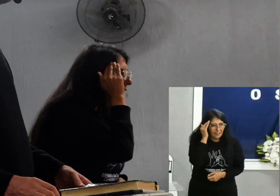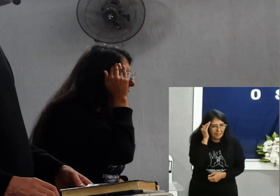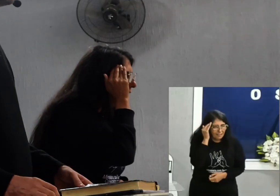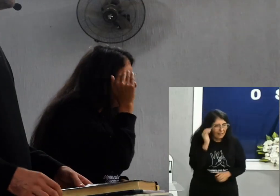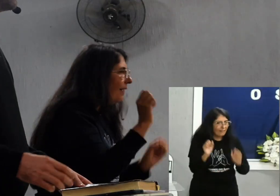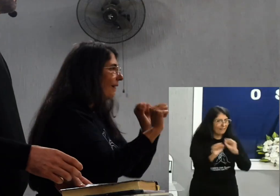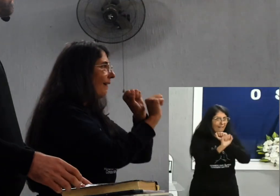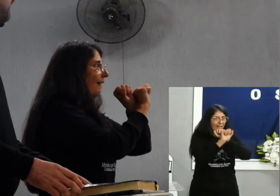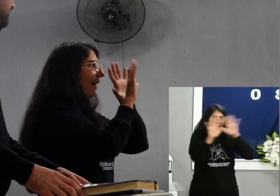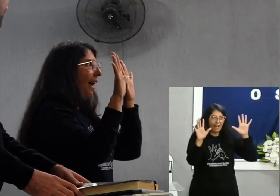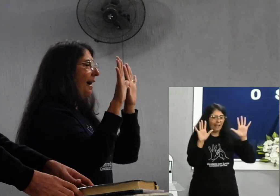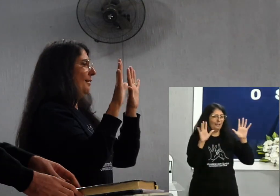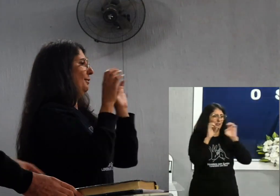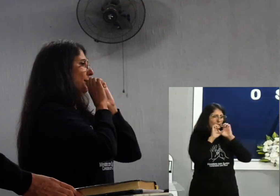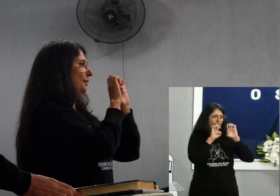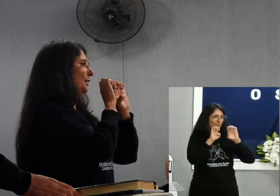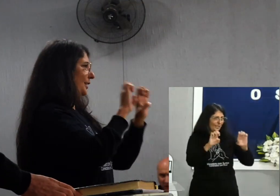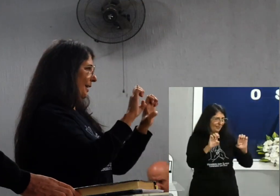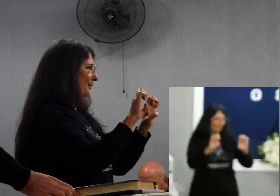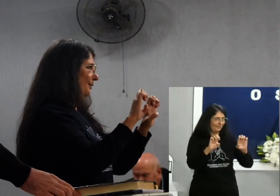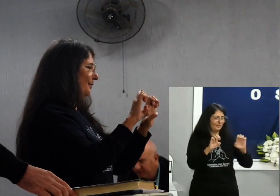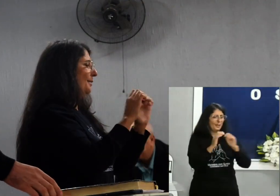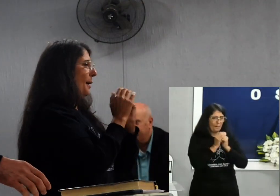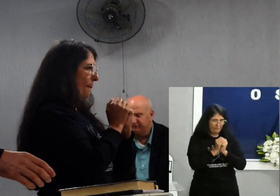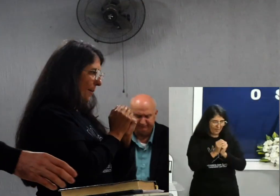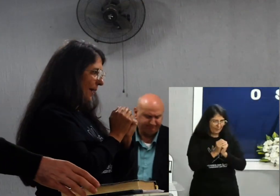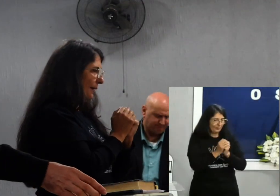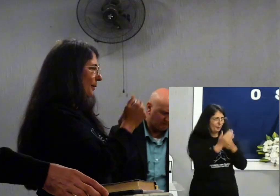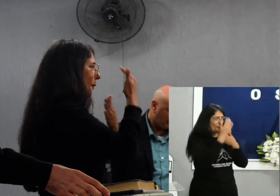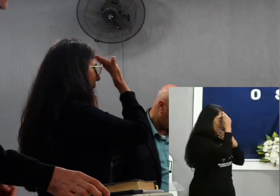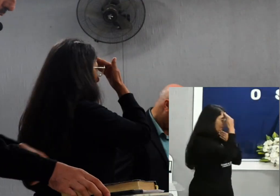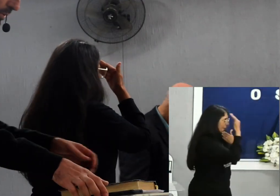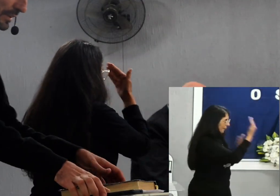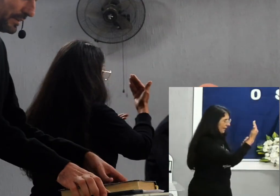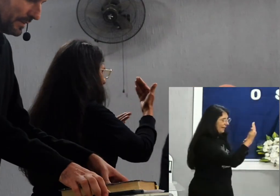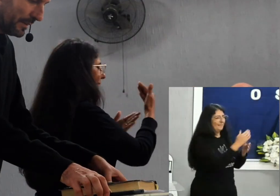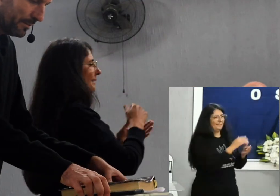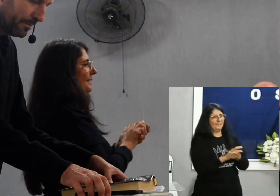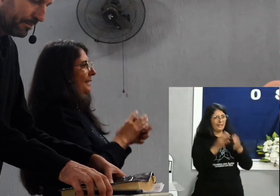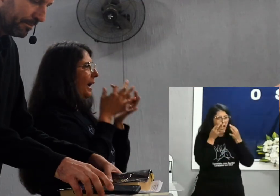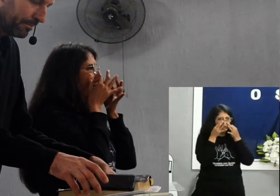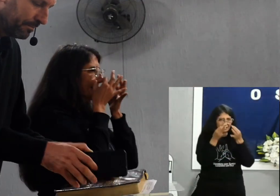maior dessa mensagem. Obrigado pela atenção dos irmãos. Pastor Willis.